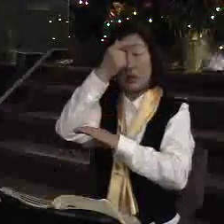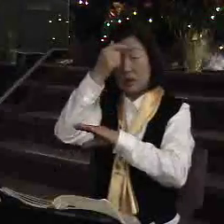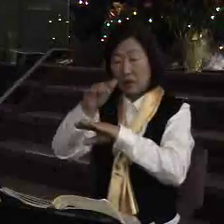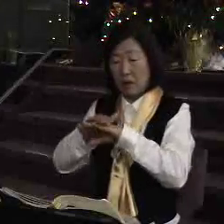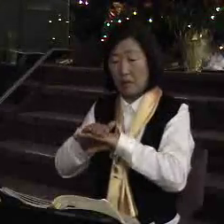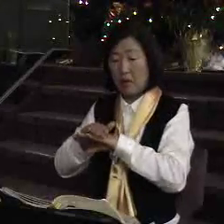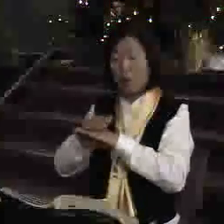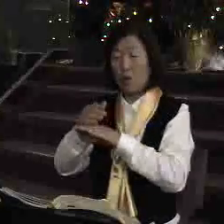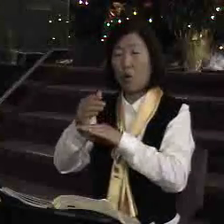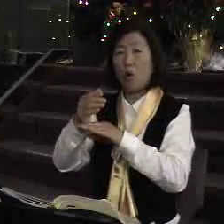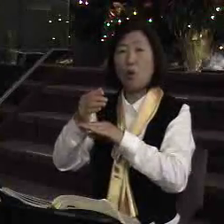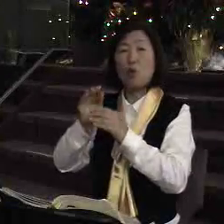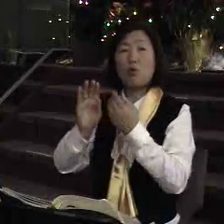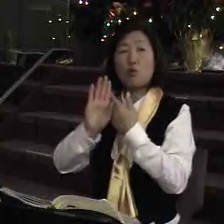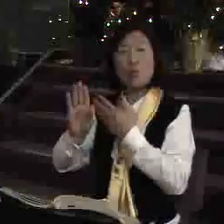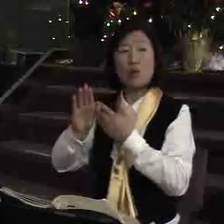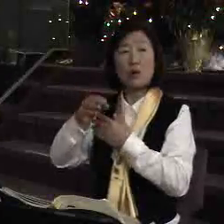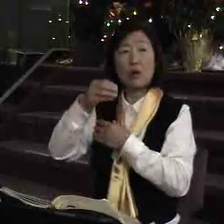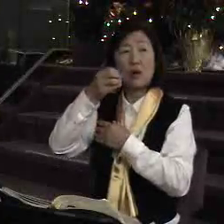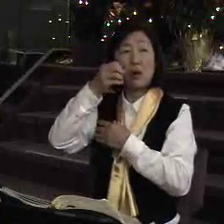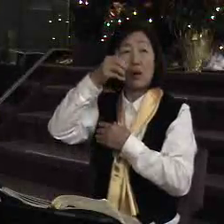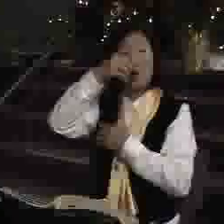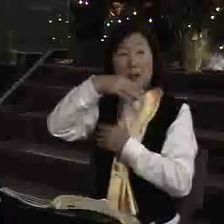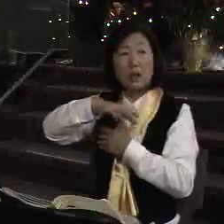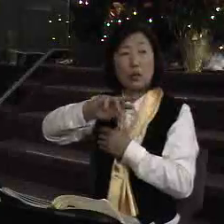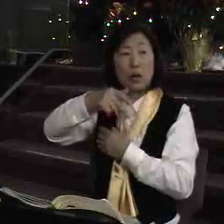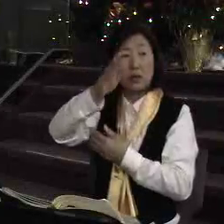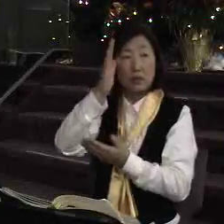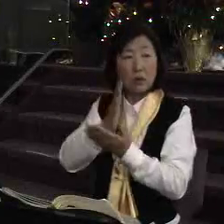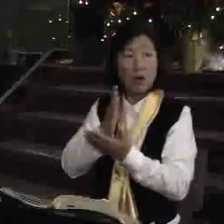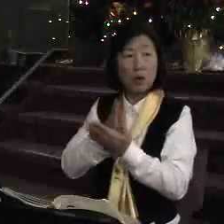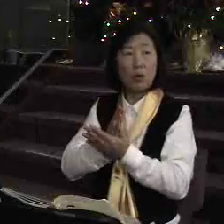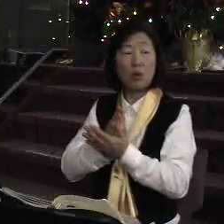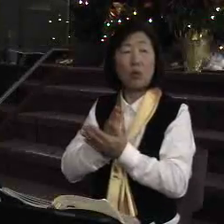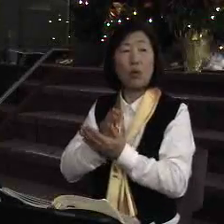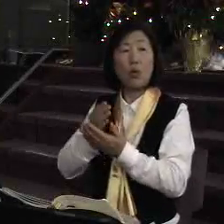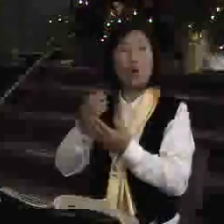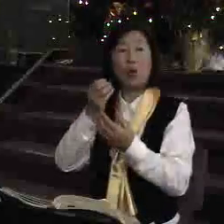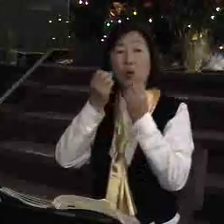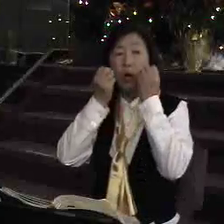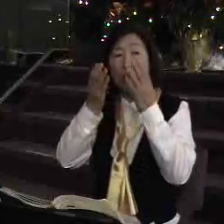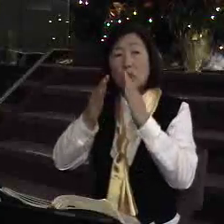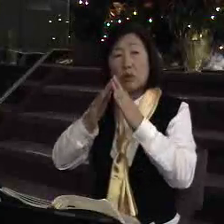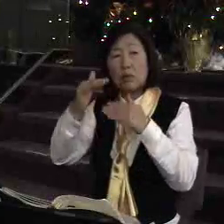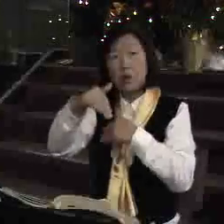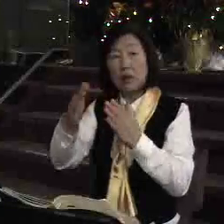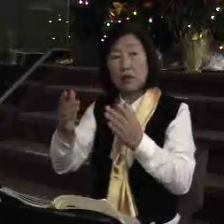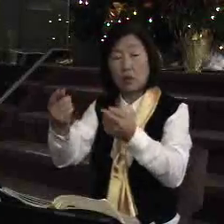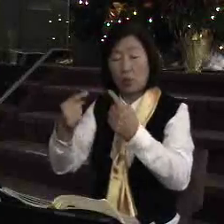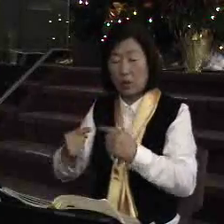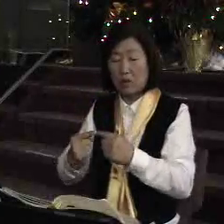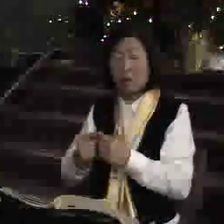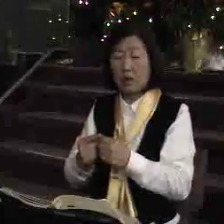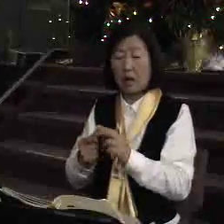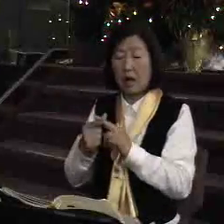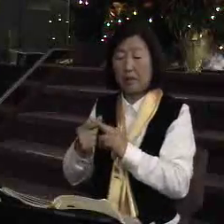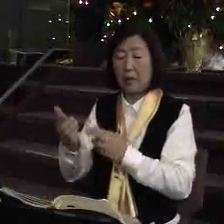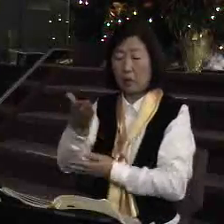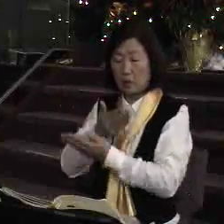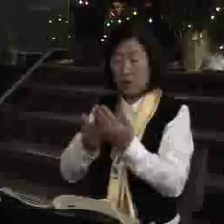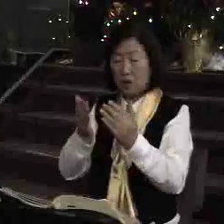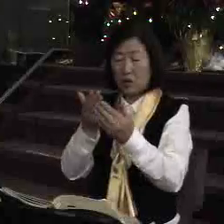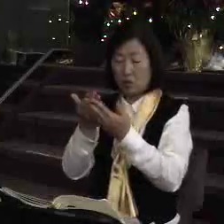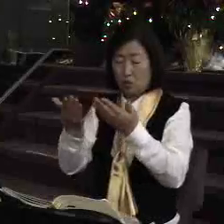새로 오신 분들은 그냥 가지 마시고 본당 뒤편 서점 옆에 마련되어 있는 새가정 환영실에 잠시 들려서 함께